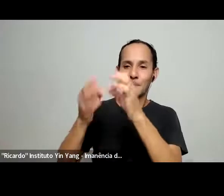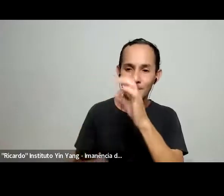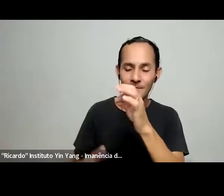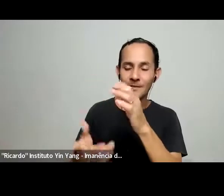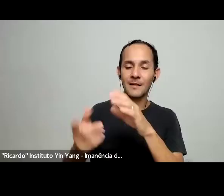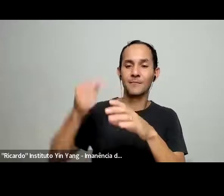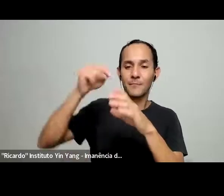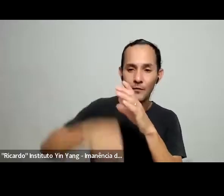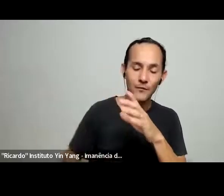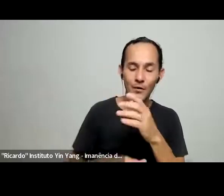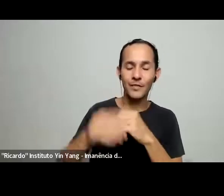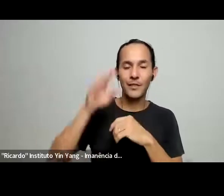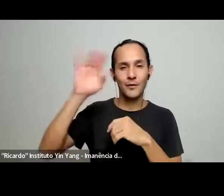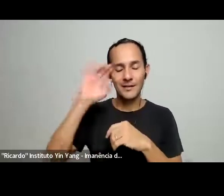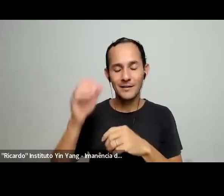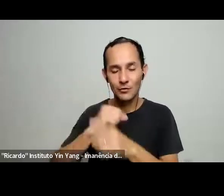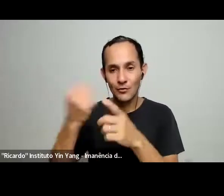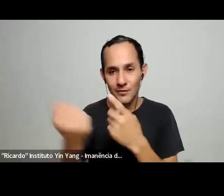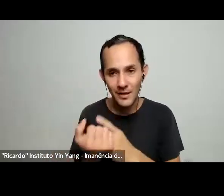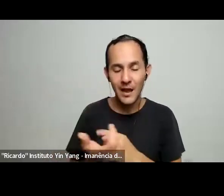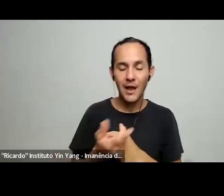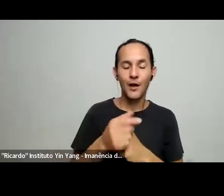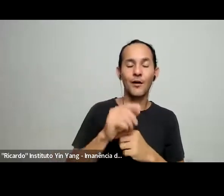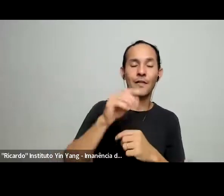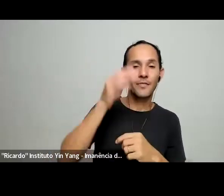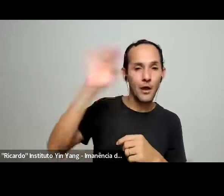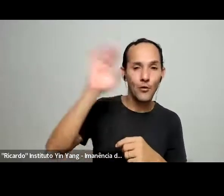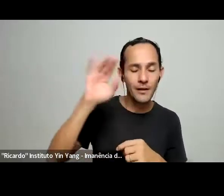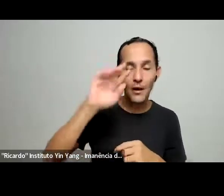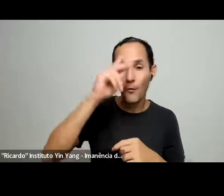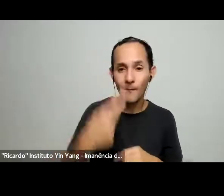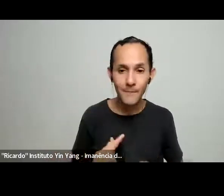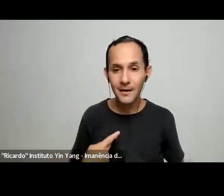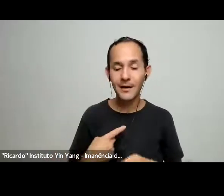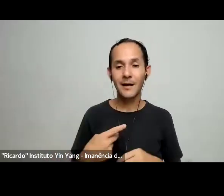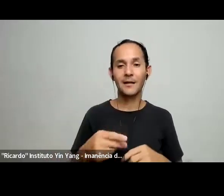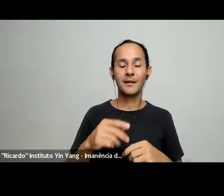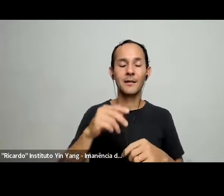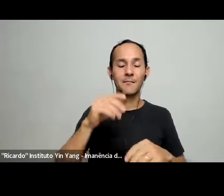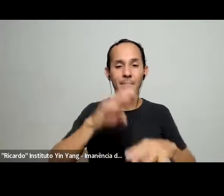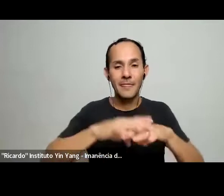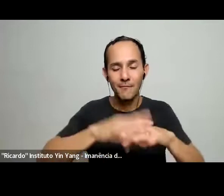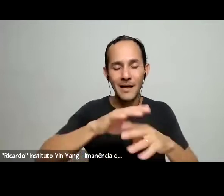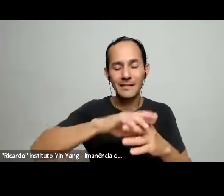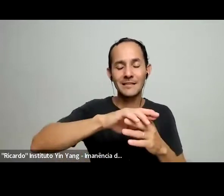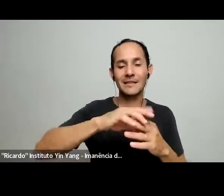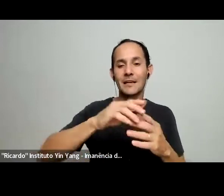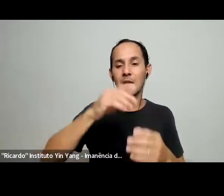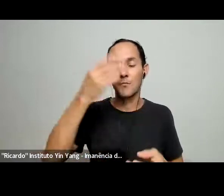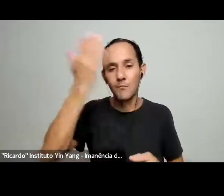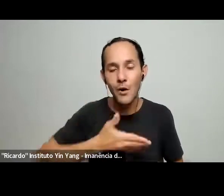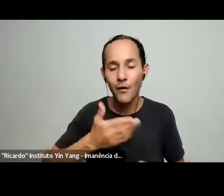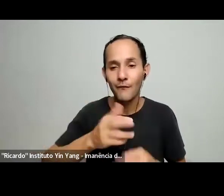ciências sociais, de teorias das ciências humanas, de modelos matemáticos diferenciados, de sistemas de validação